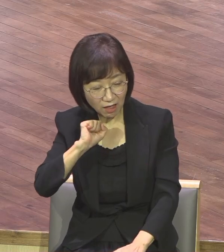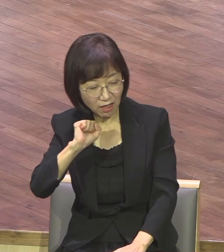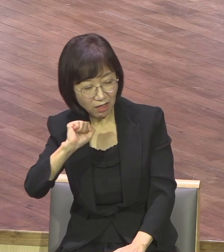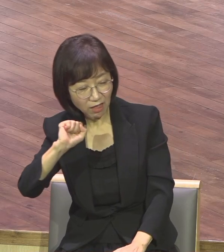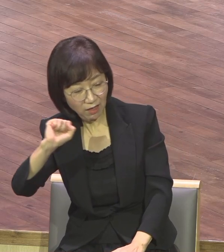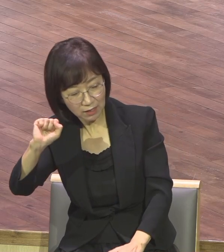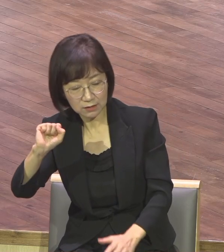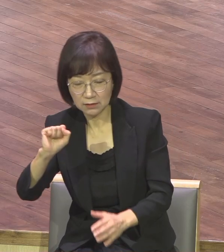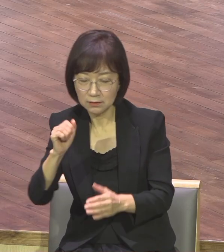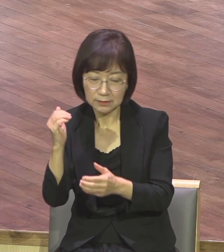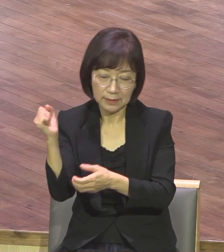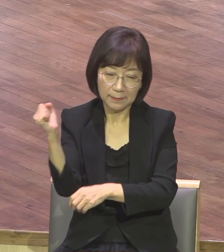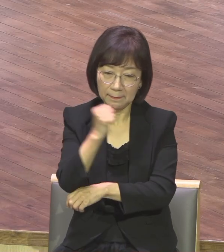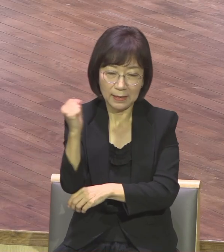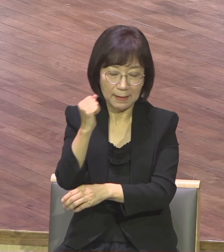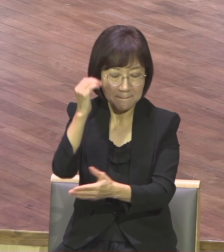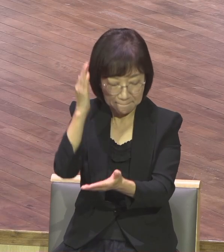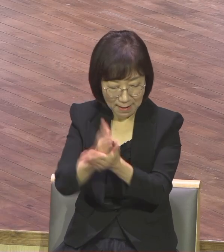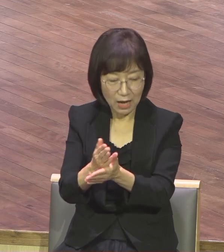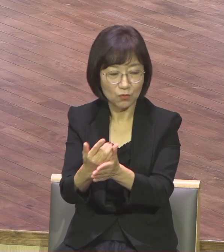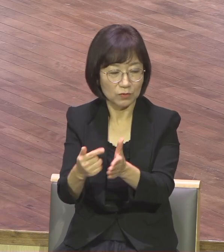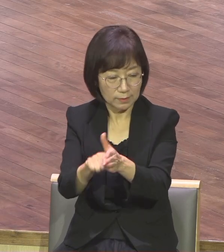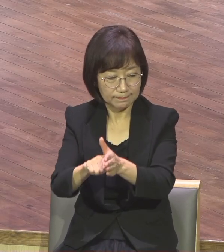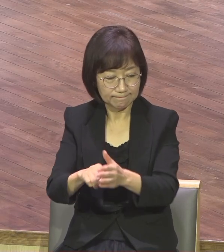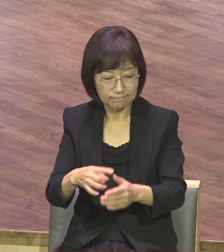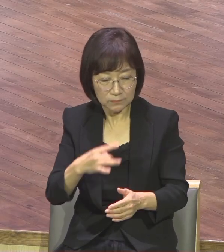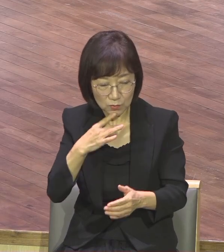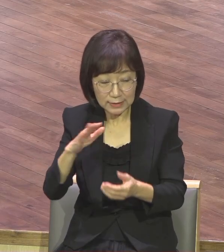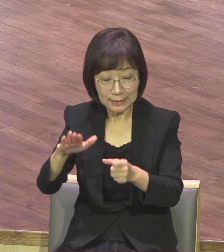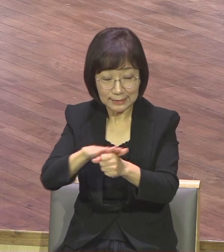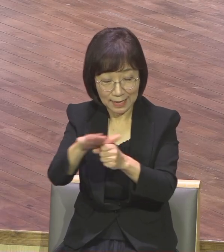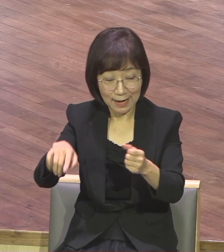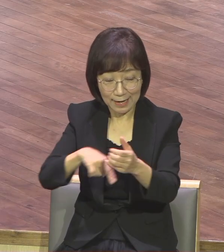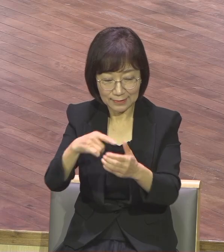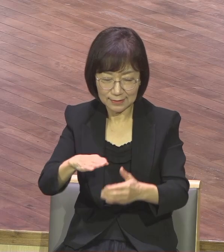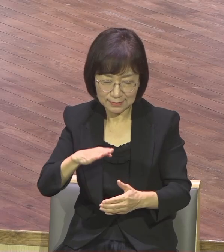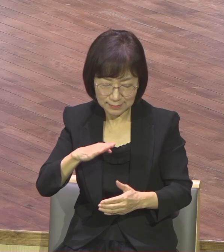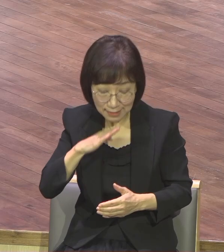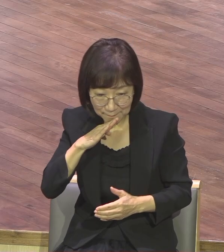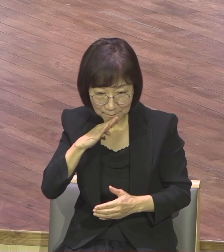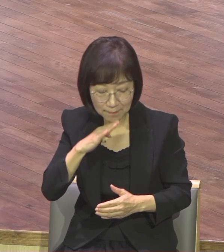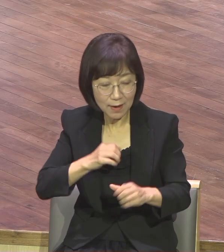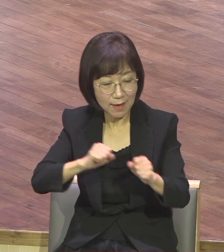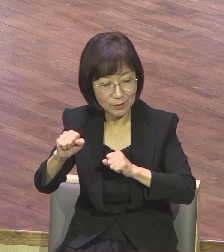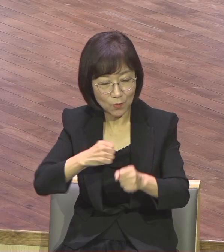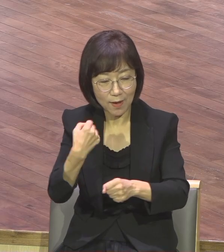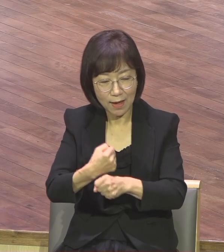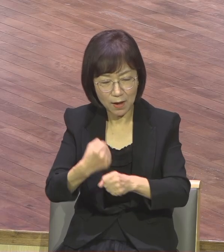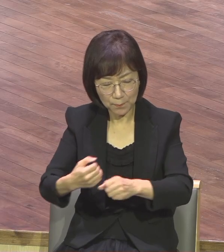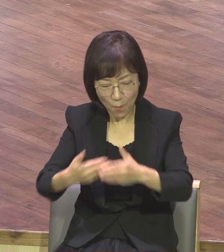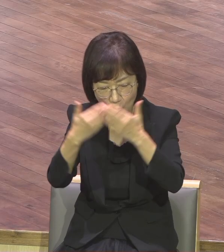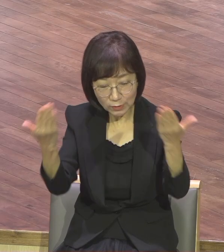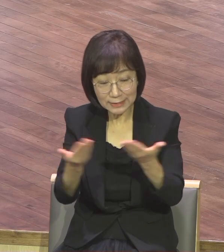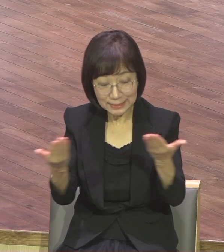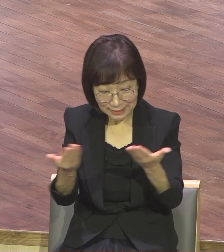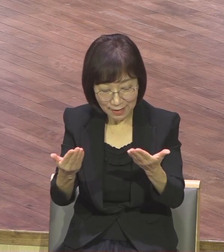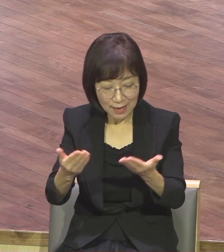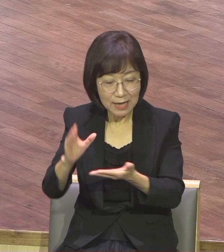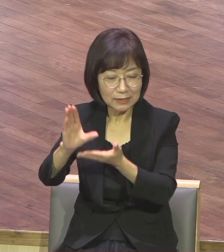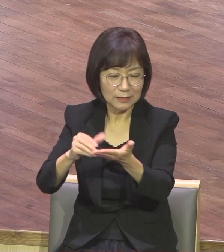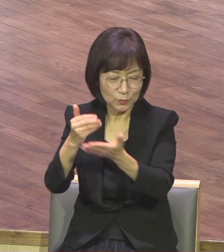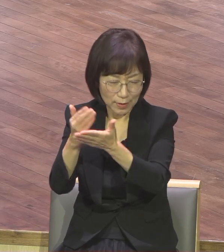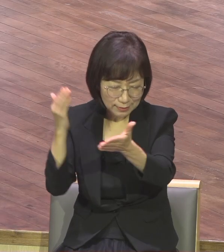풍조에 밀려 요동하지 않게 하려 함이라. 오직 사랑 안에서 참된 것을 하여 범사에 그에까지